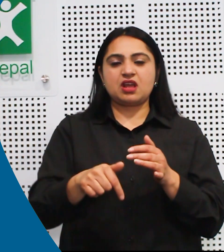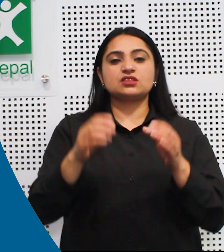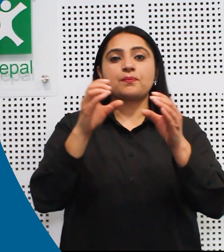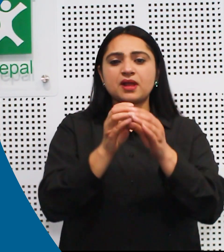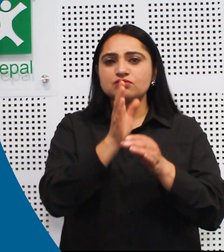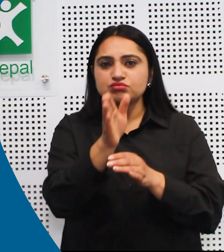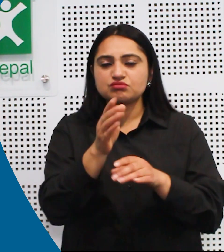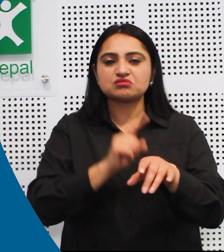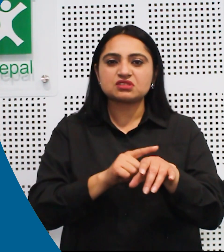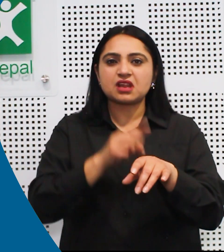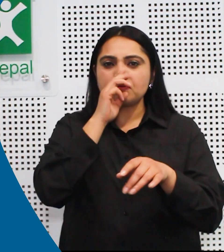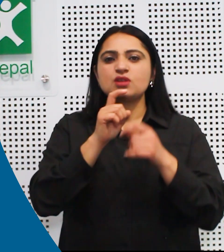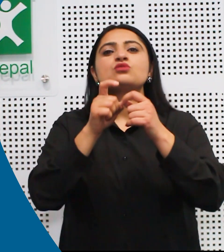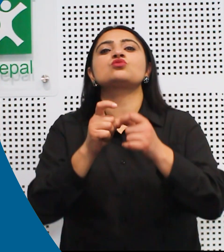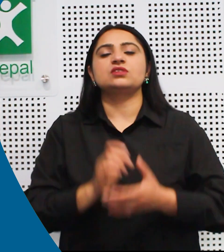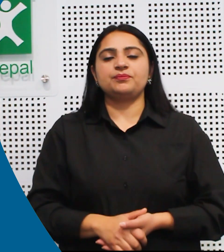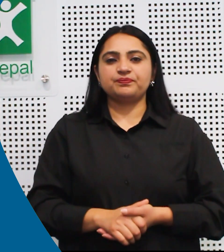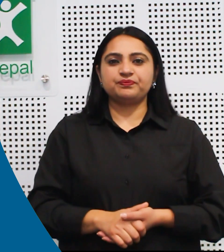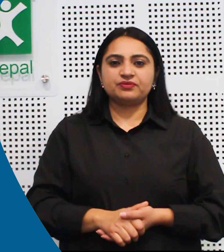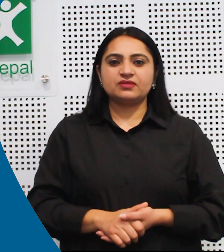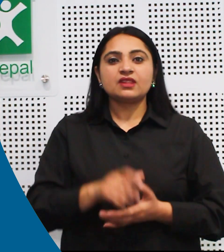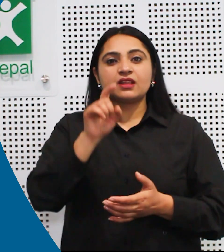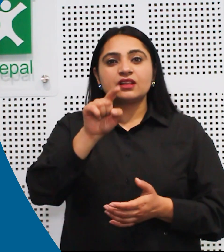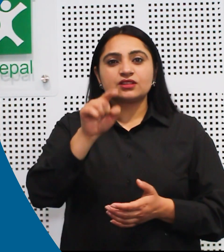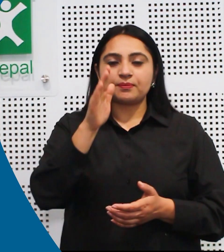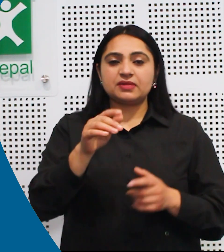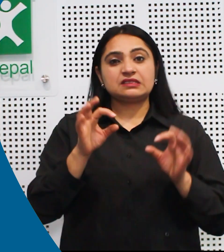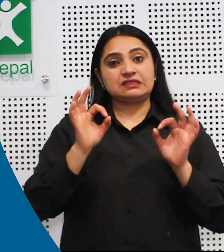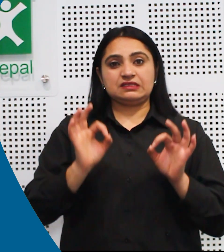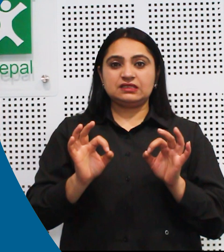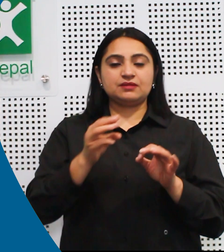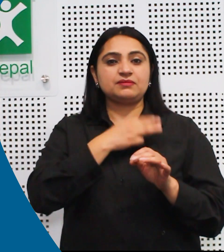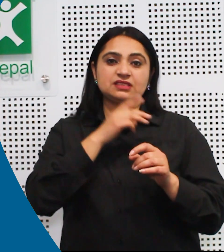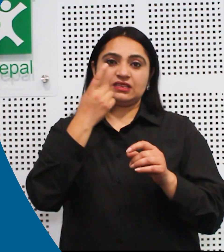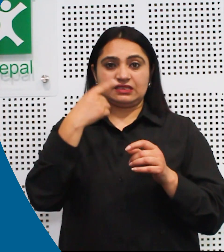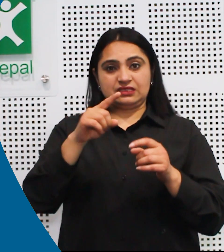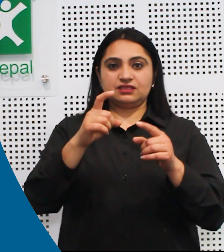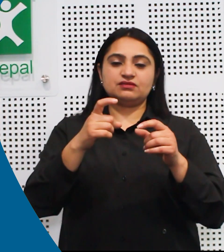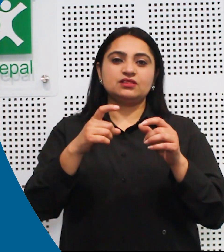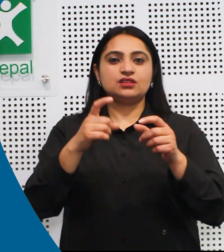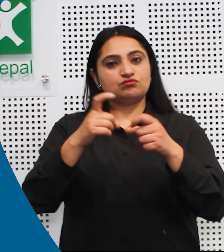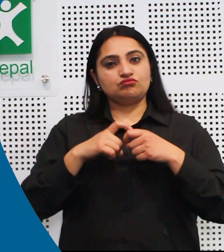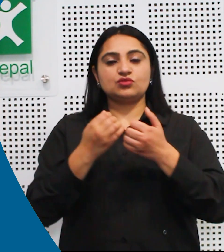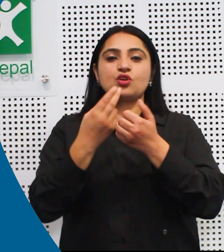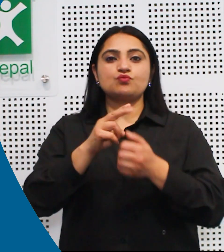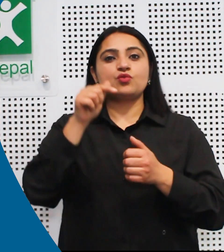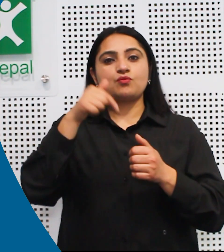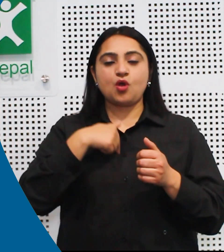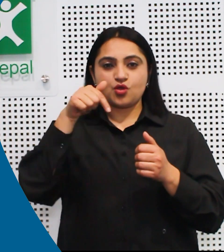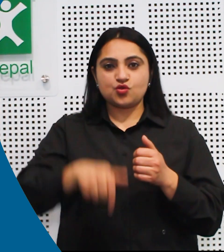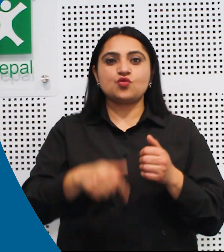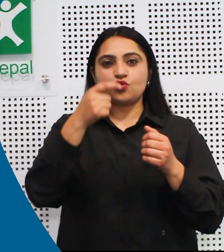पालिकामा छिरेको बेलामा सोधिहालेँ हजुरलाई। तपाईँले सही व्यक्तिलाई सही प्रश्न सोध्नुभयो। म चाहिँ यो पालिकाको सूचना अधिकारी